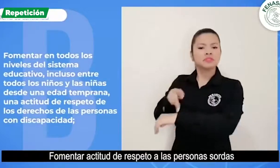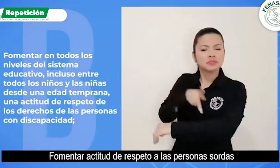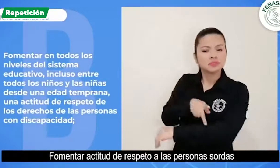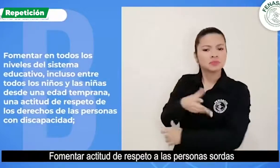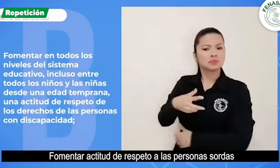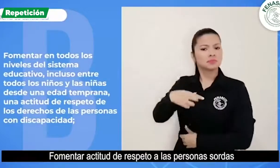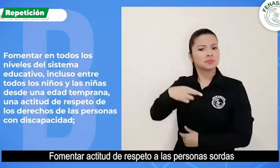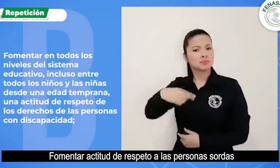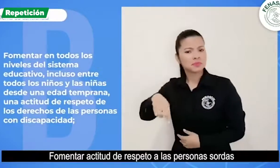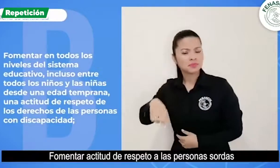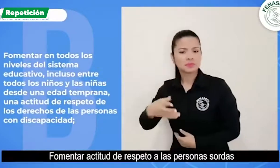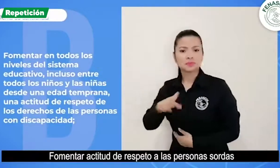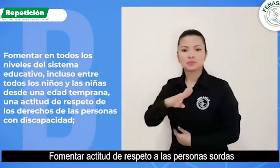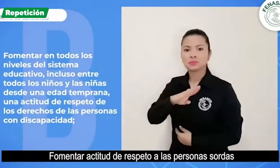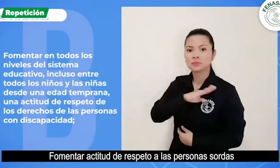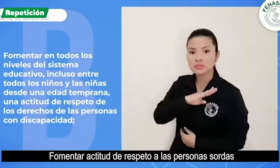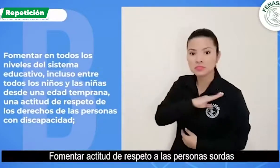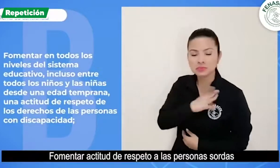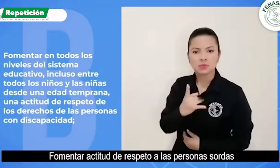A las personas sordas